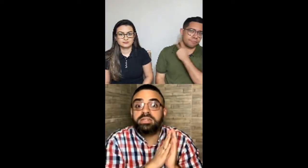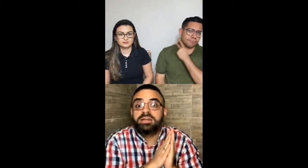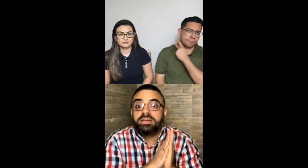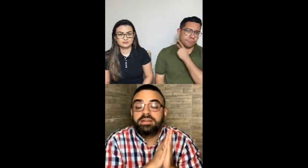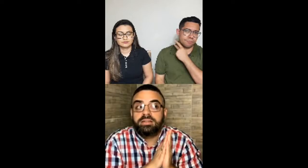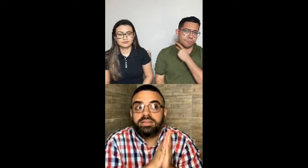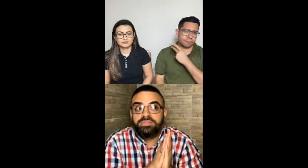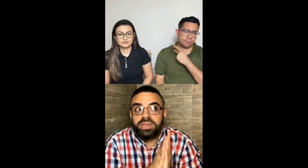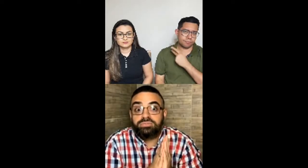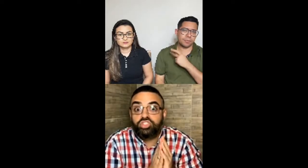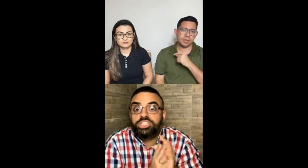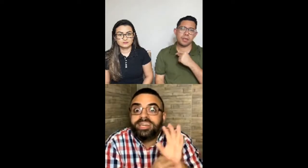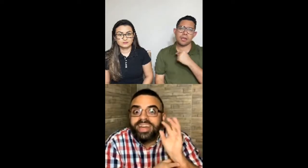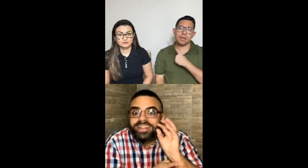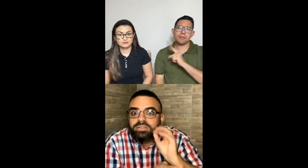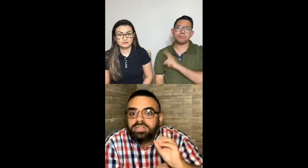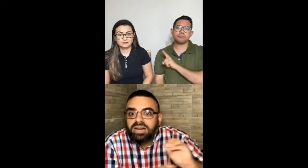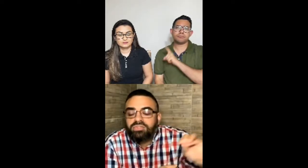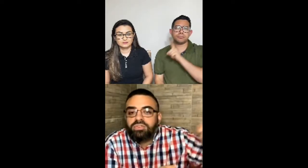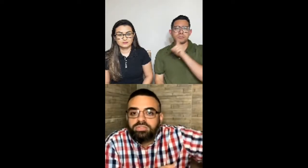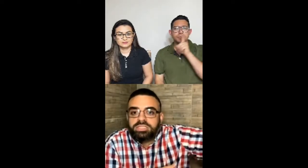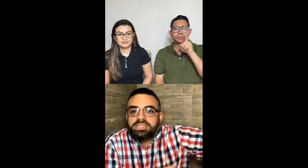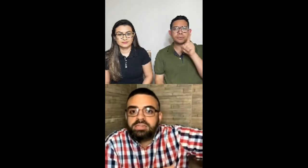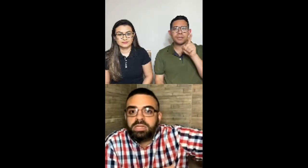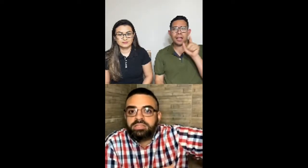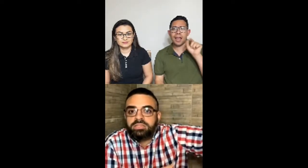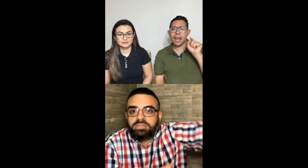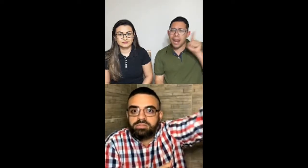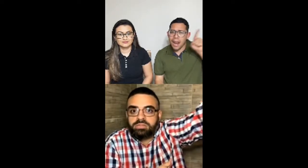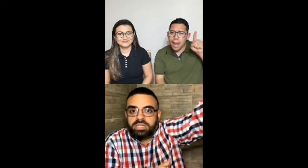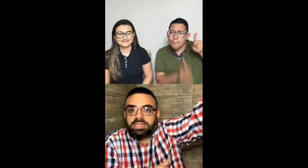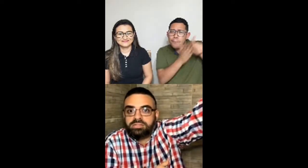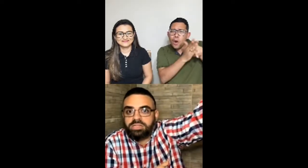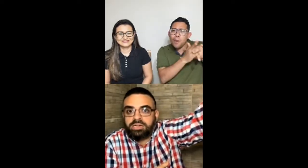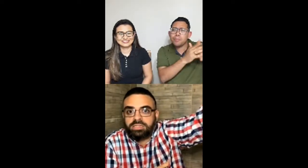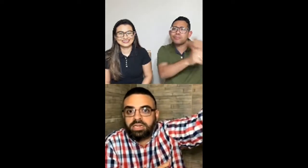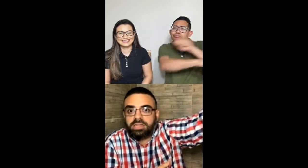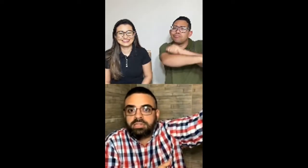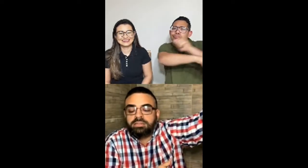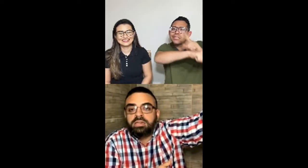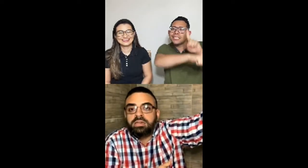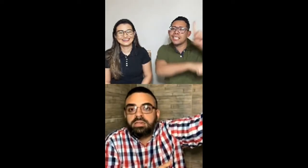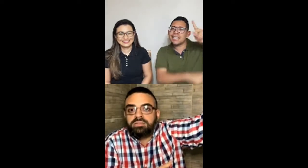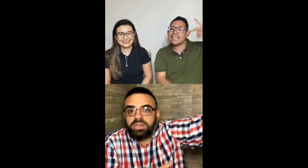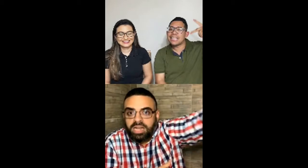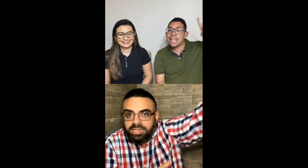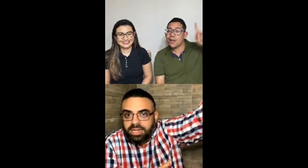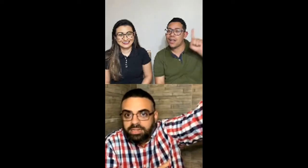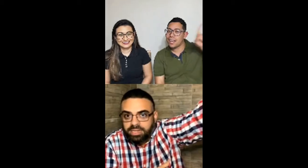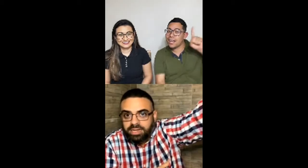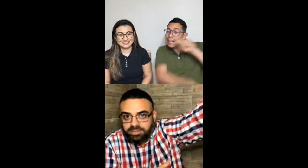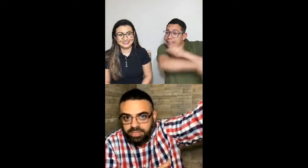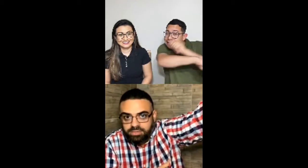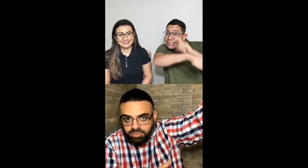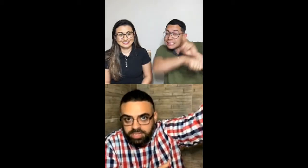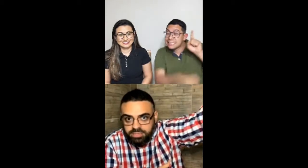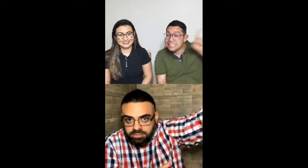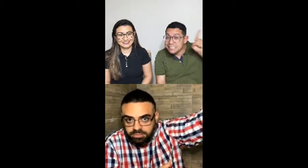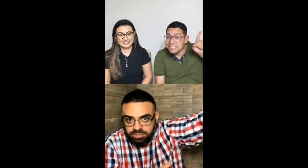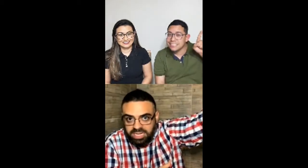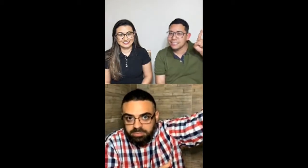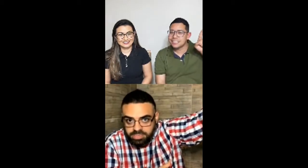eu sou presbiteriano. Eu estava em uma igreja que veio direto da fonte da Assembleia de